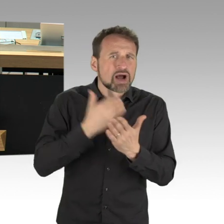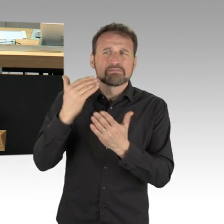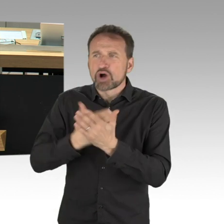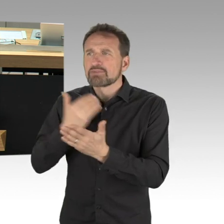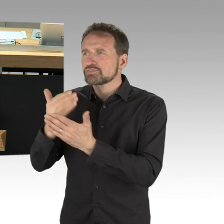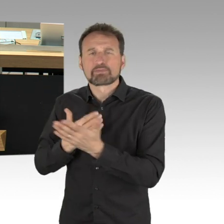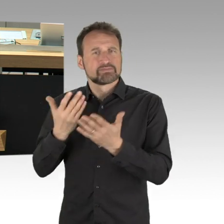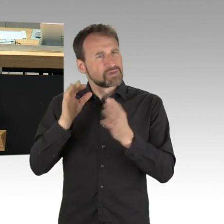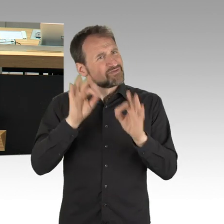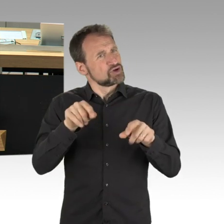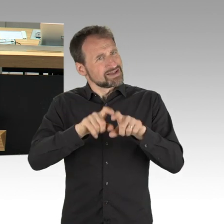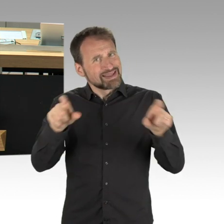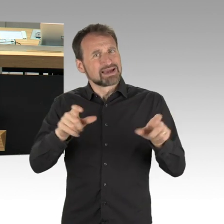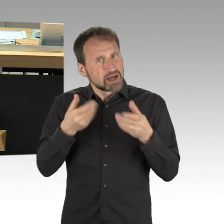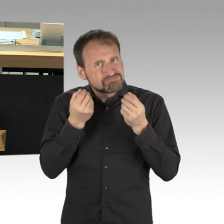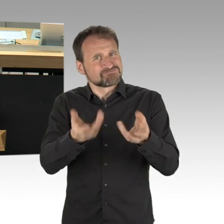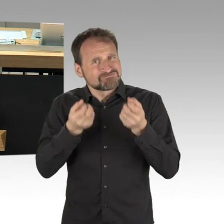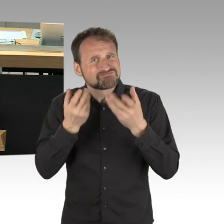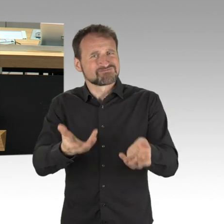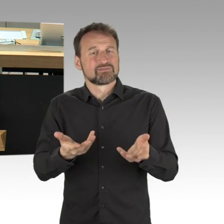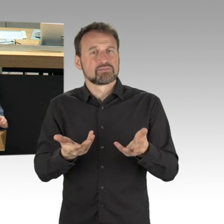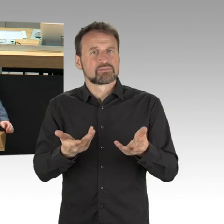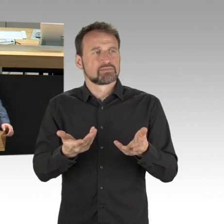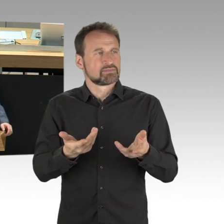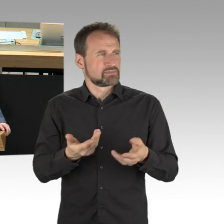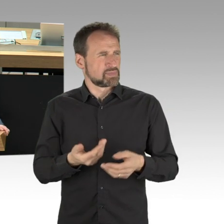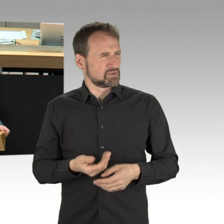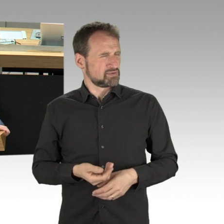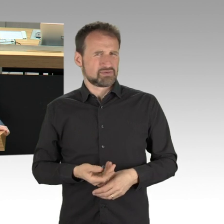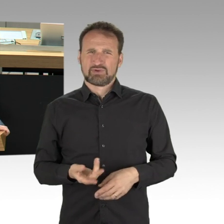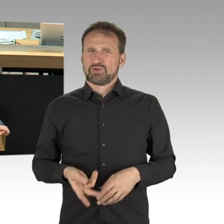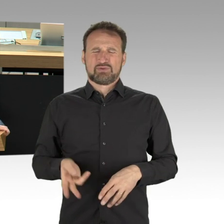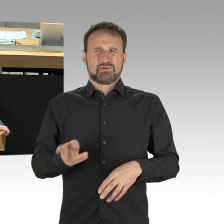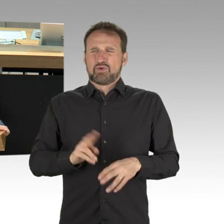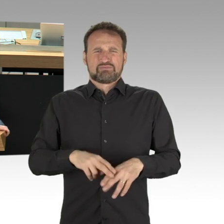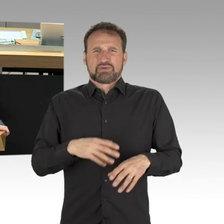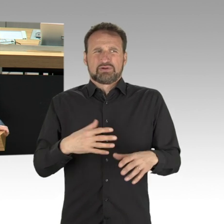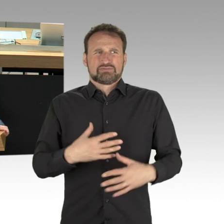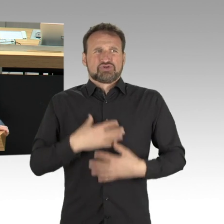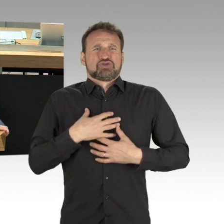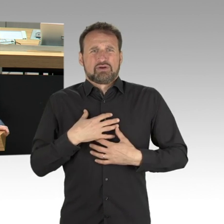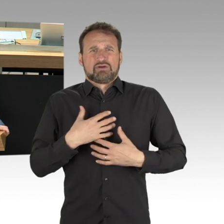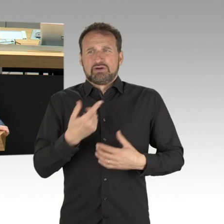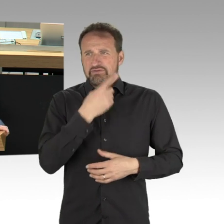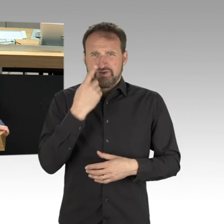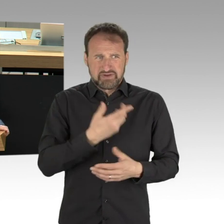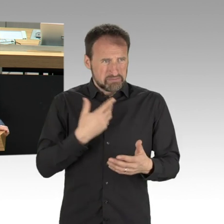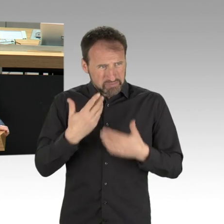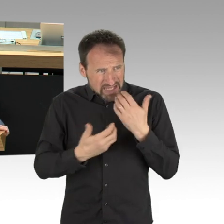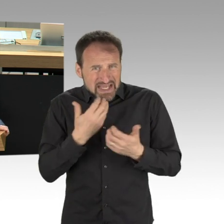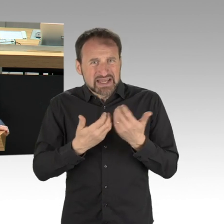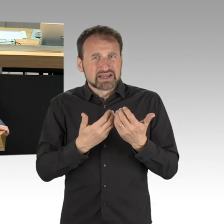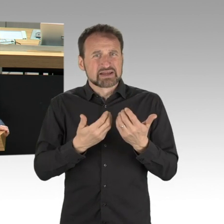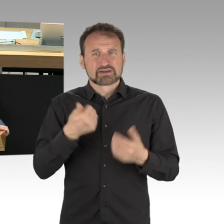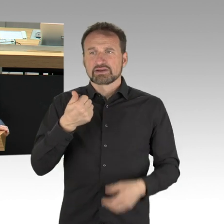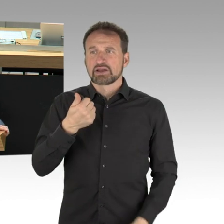wenn uns Berichte zuteil werden, dass der jüdische Vater aus